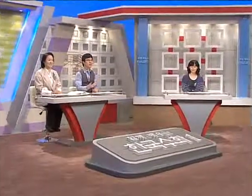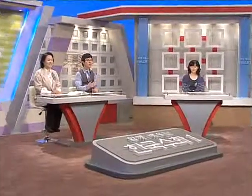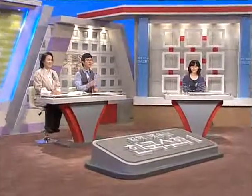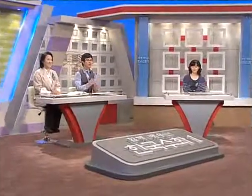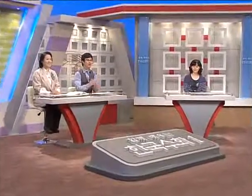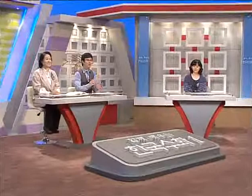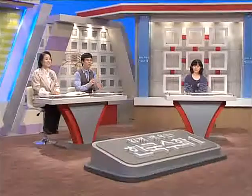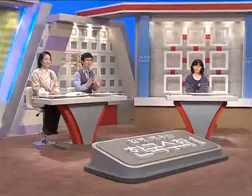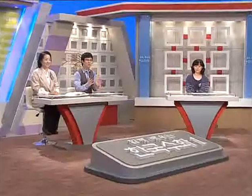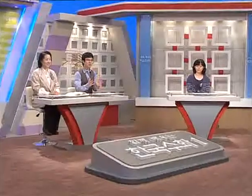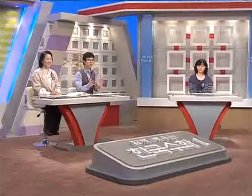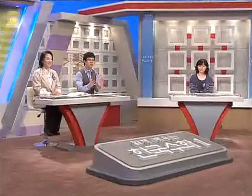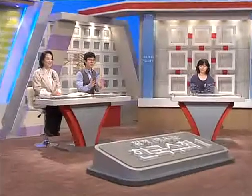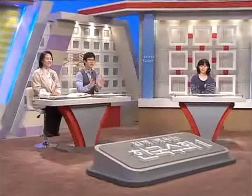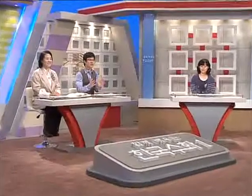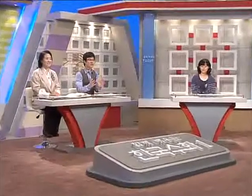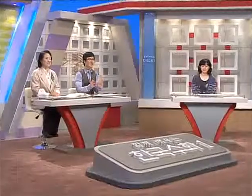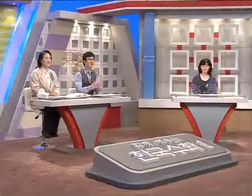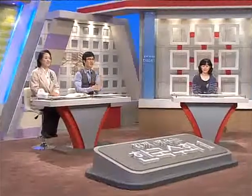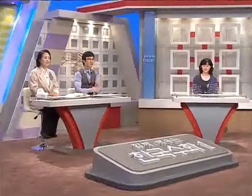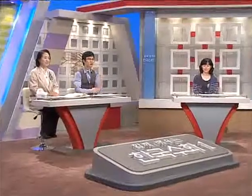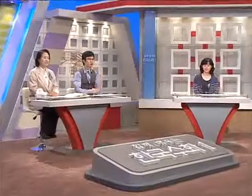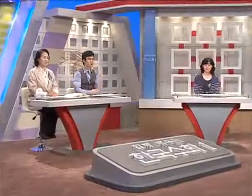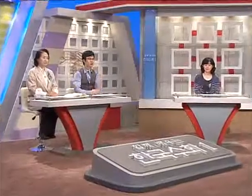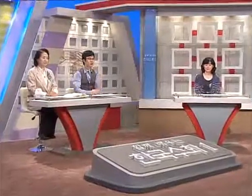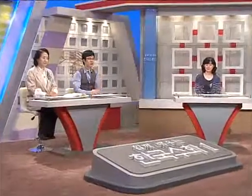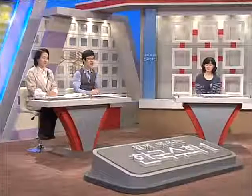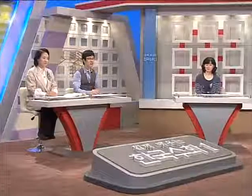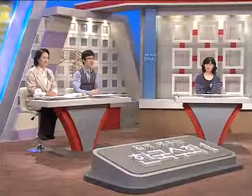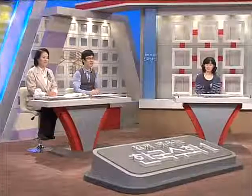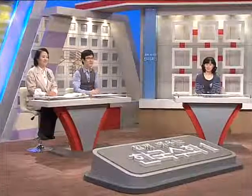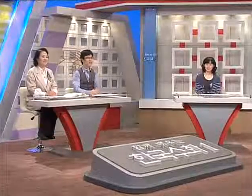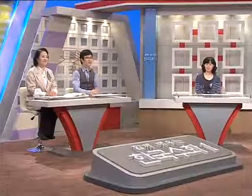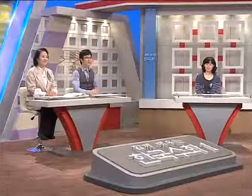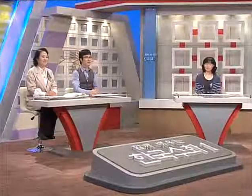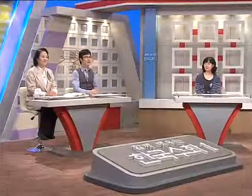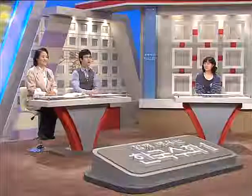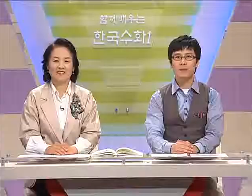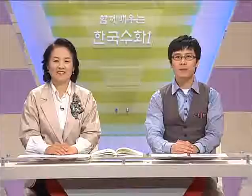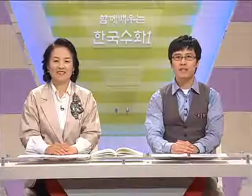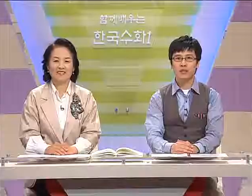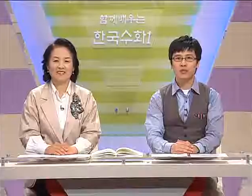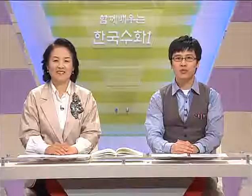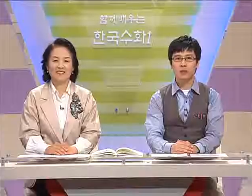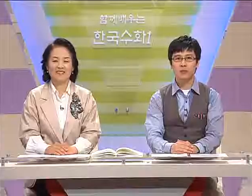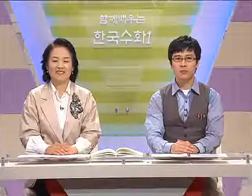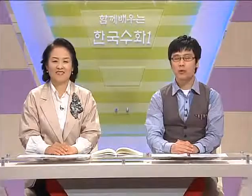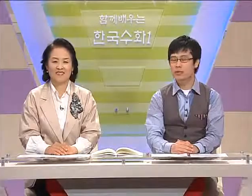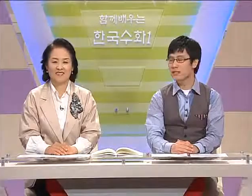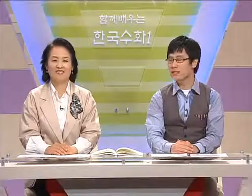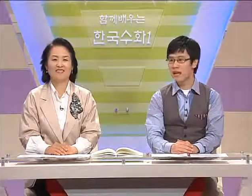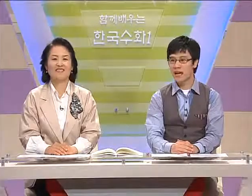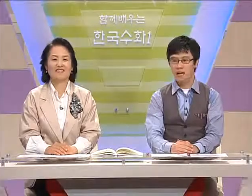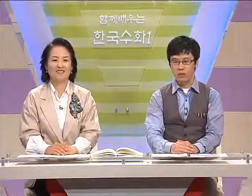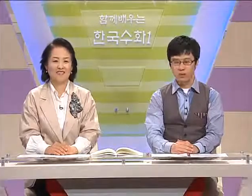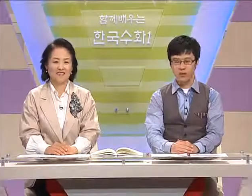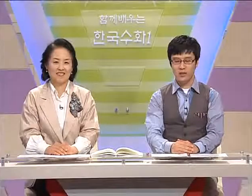다른 부분이 있어서 한 가지 설명해드리고 넘어가도록 하겠습니다. 4월 20일이라는 수화를 표현하실 때 우리는